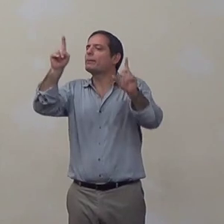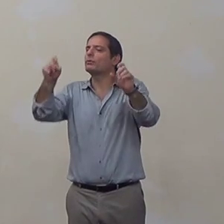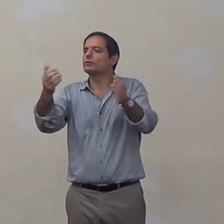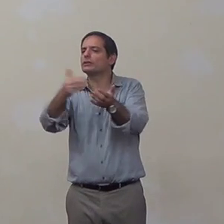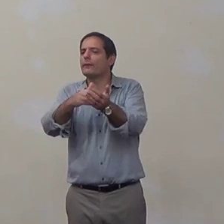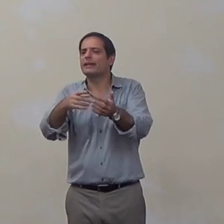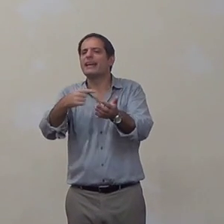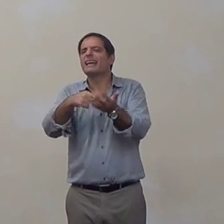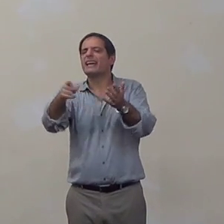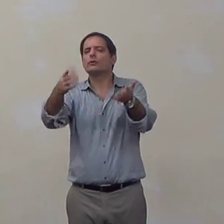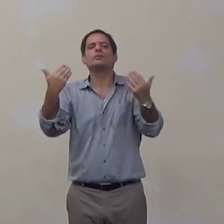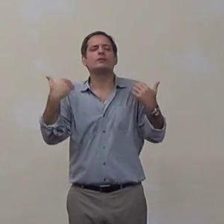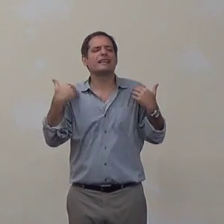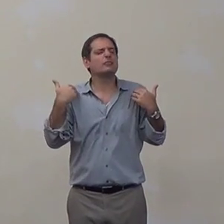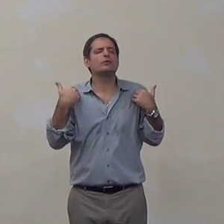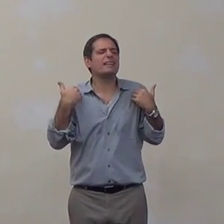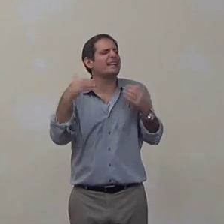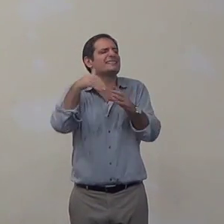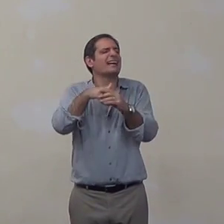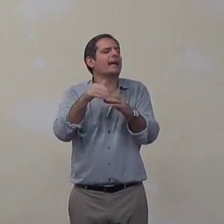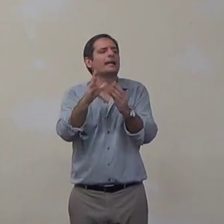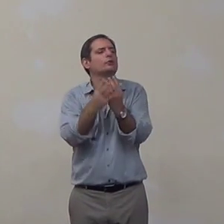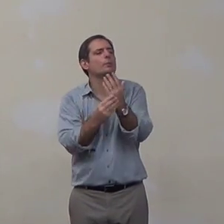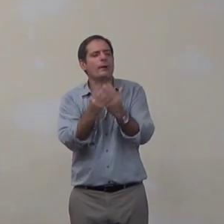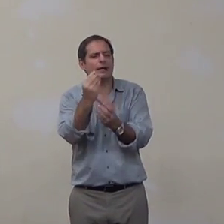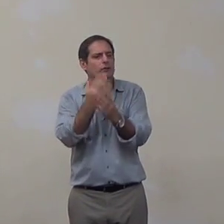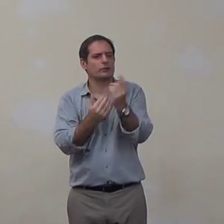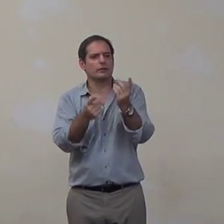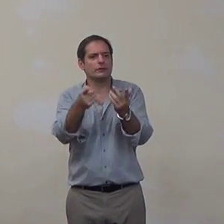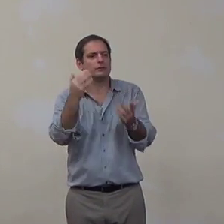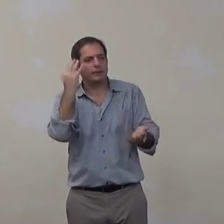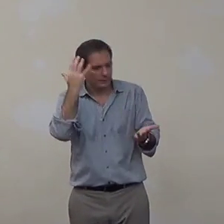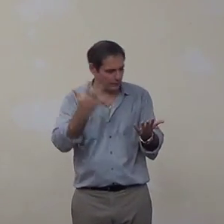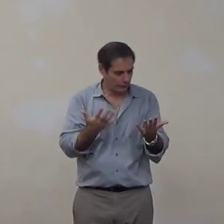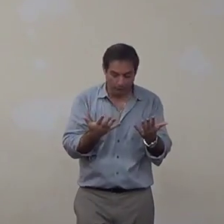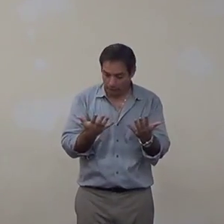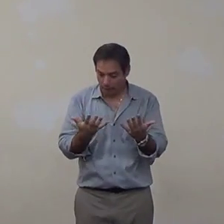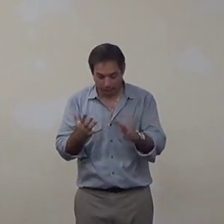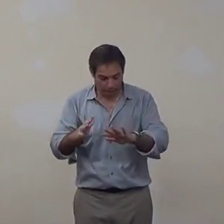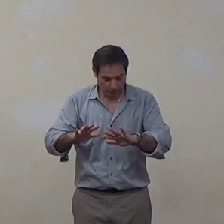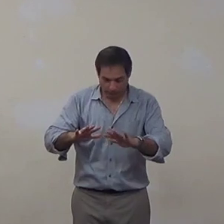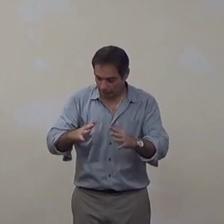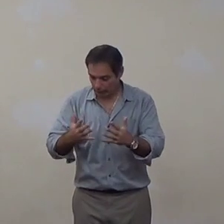si yo te pregunto otra vez, ¿qué tú tienes en tus manos?